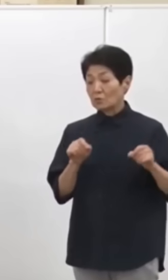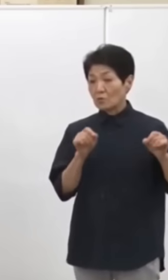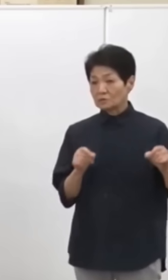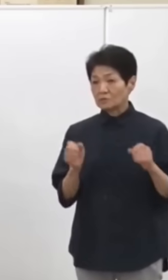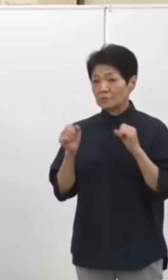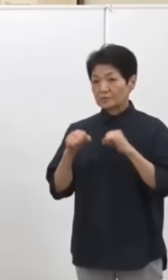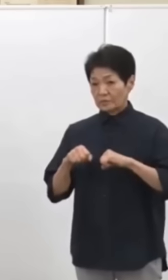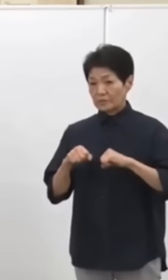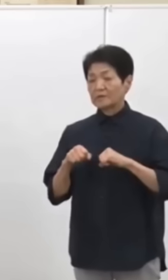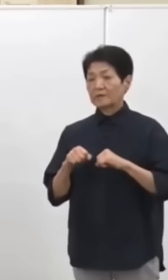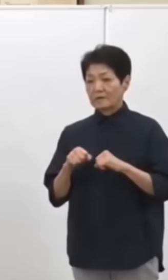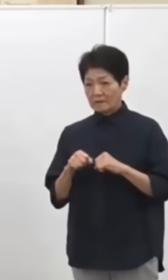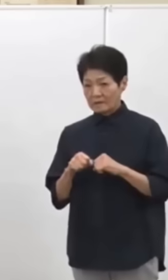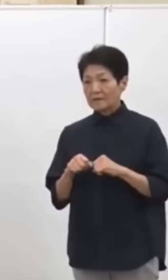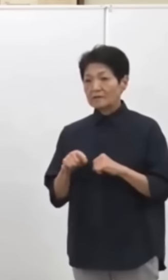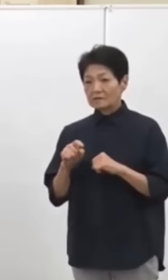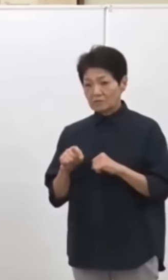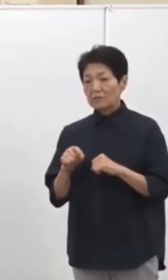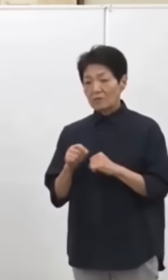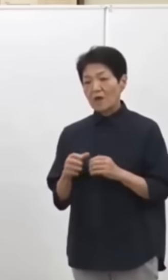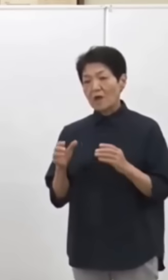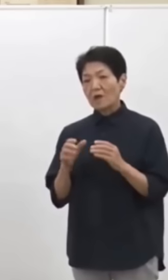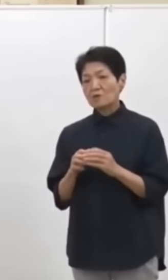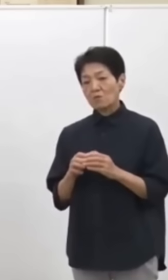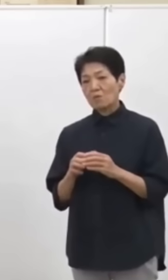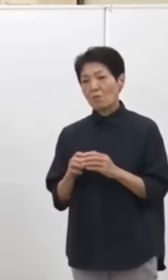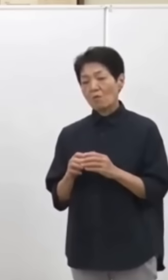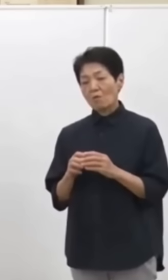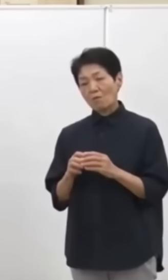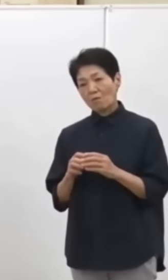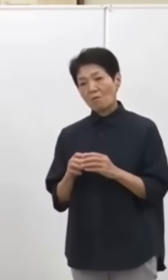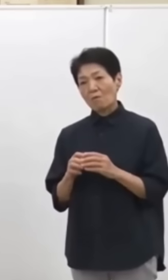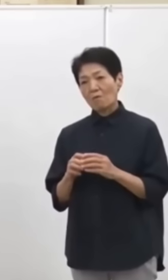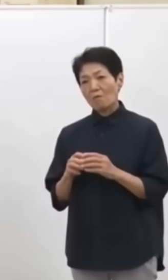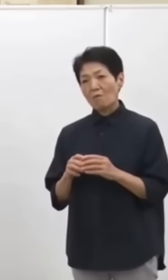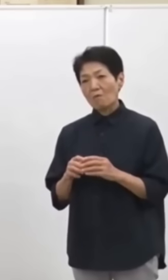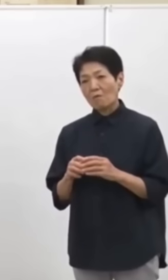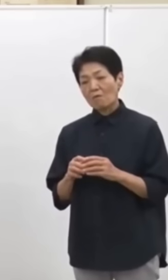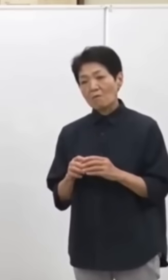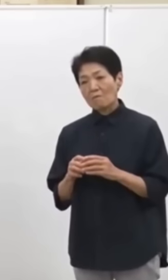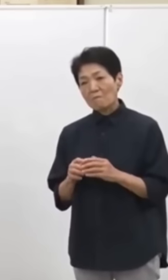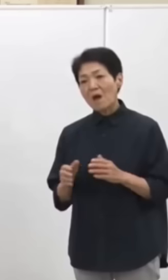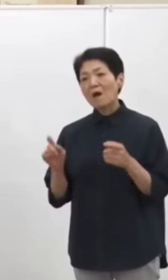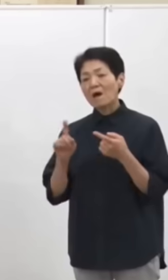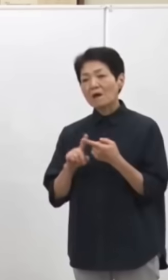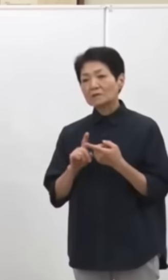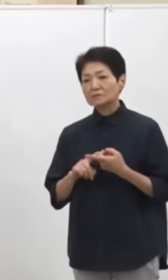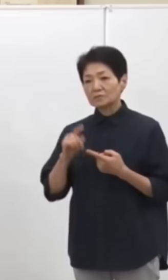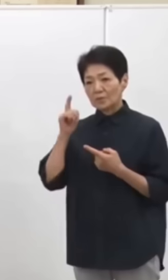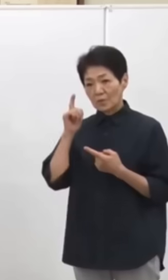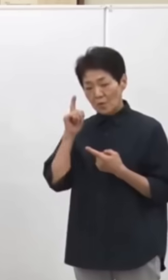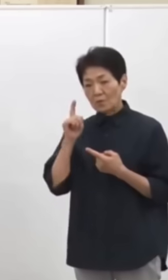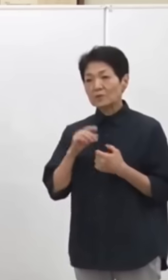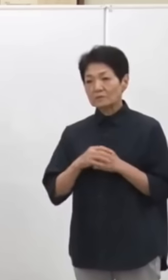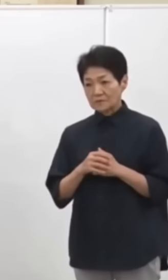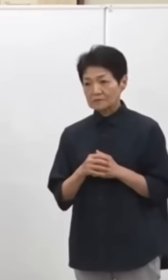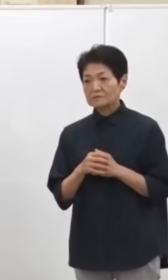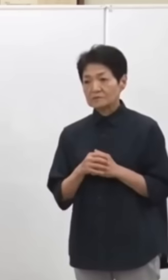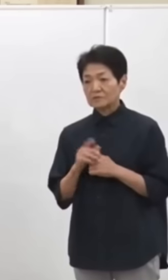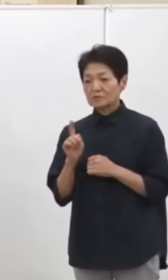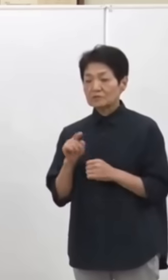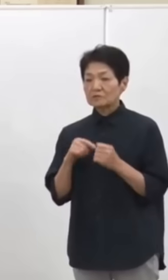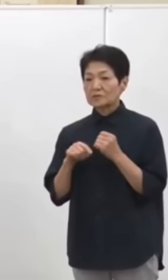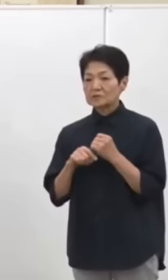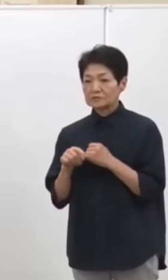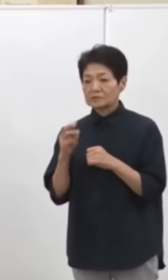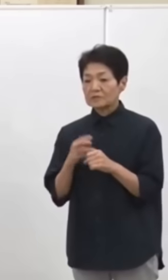たというのは、一定の合理性があるということだったと思うんですけど、それはどこに合理性を見出されて、この3年間で延ばすことは大